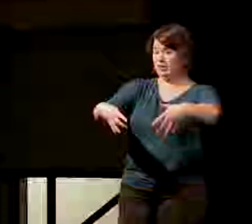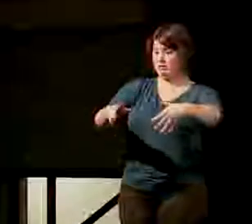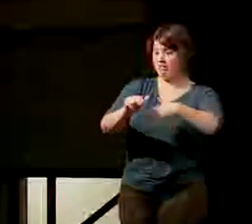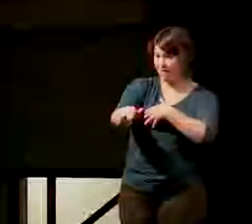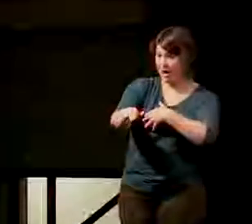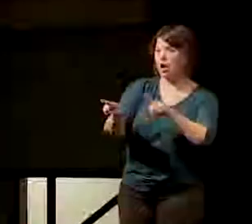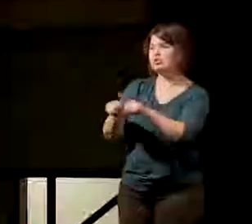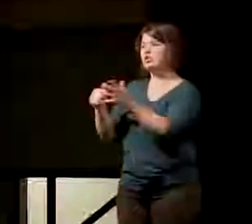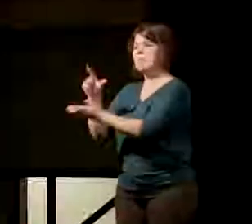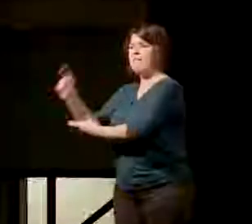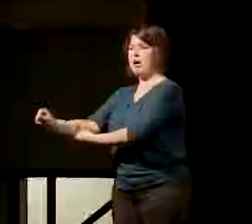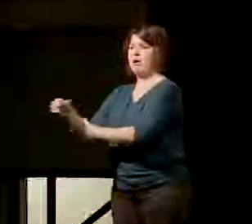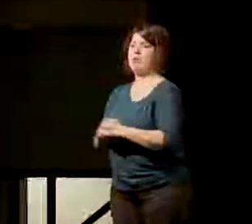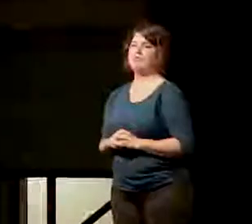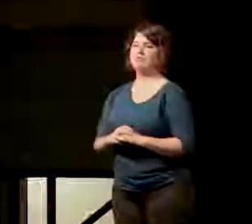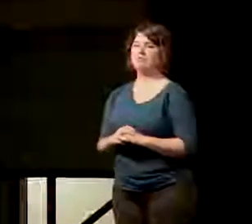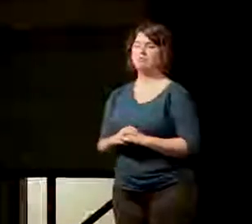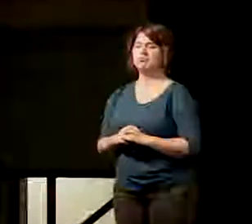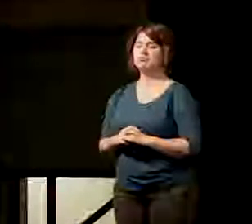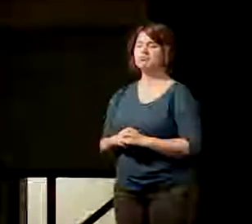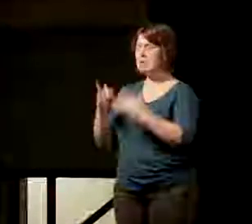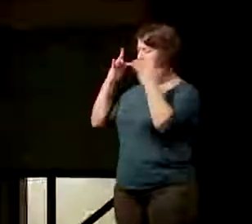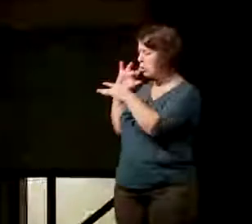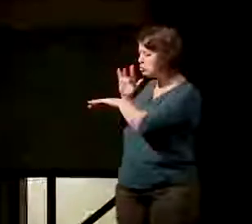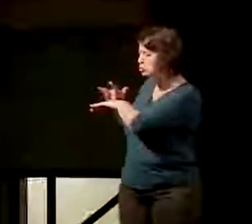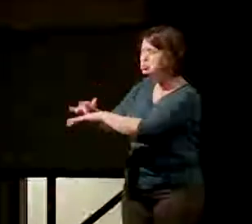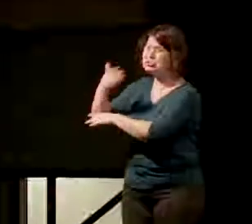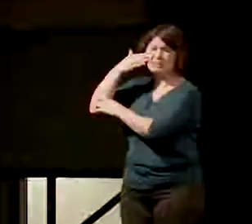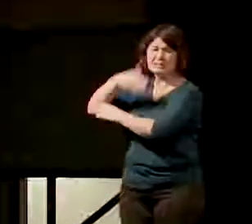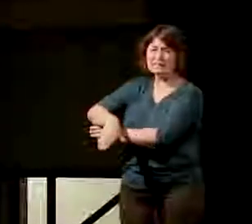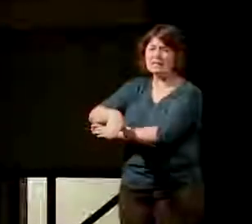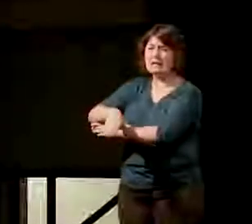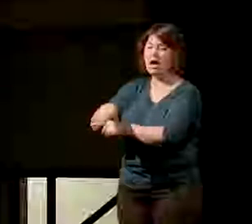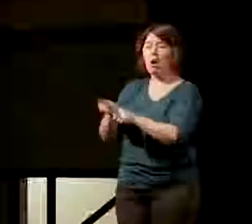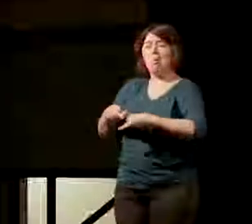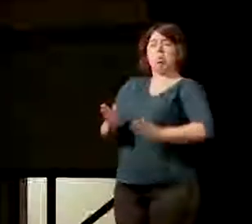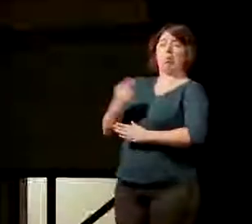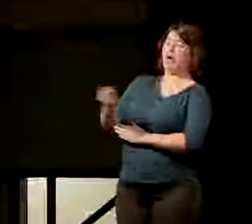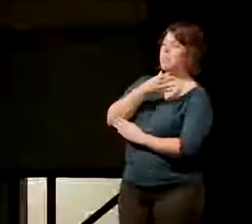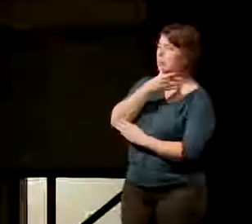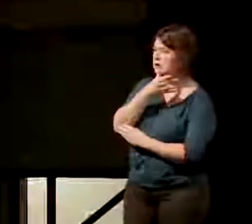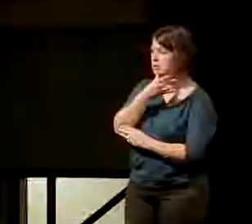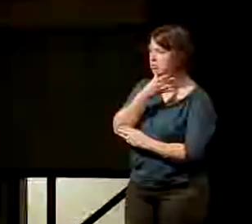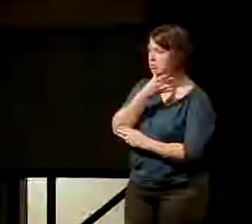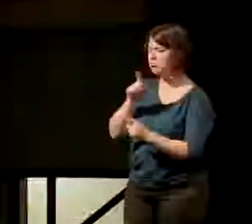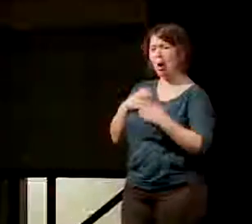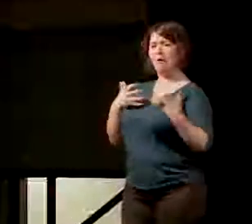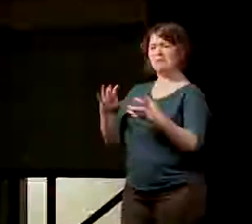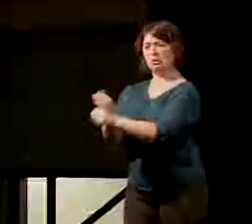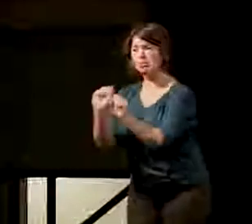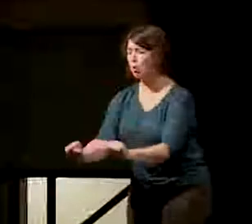puis celui de 2020. Et par expérience, je sais que rien ne se décrète, qu'il ne suffit pas de le